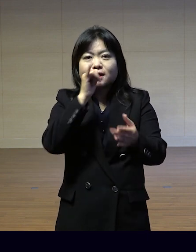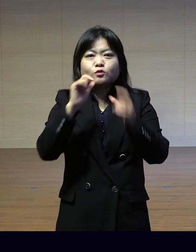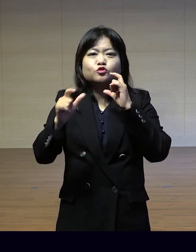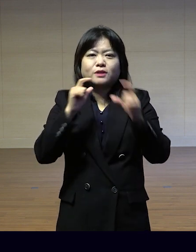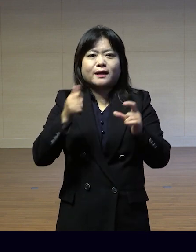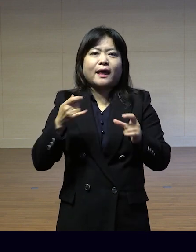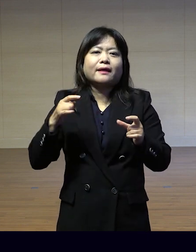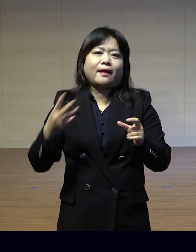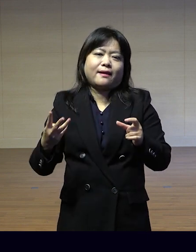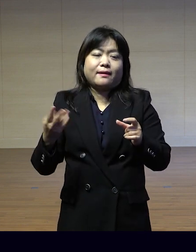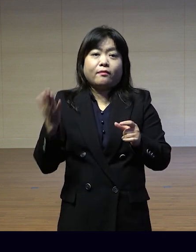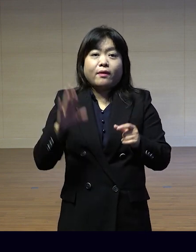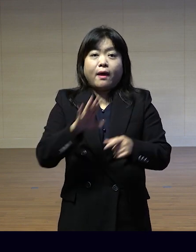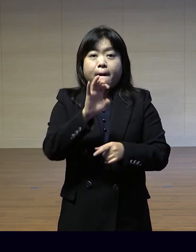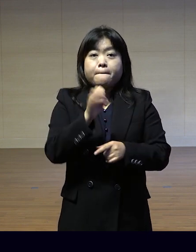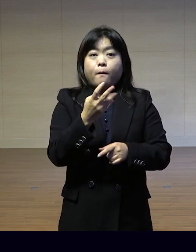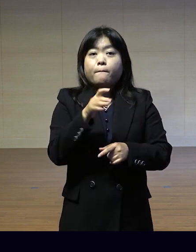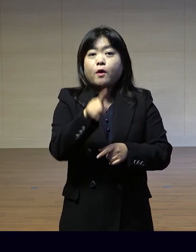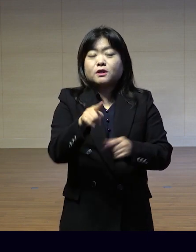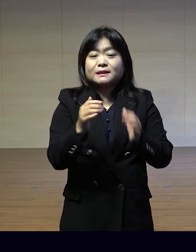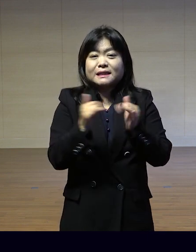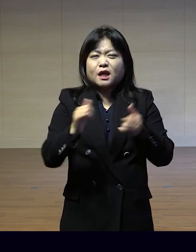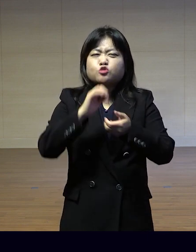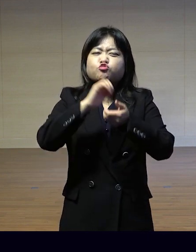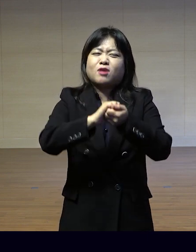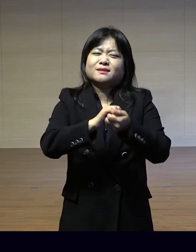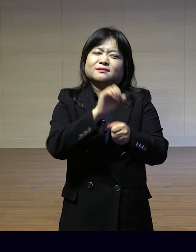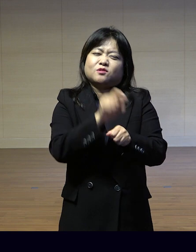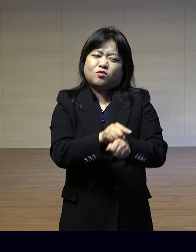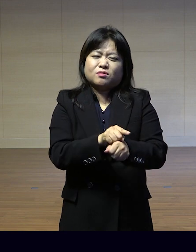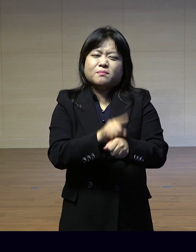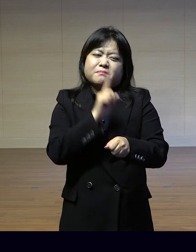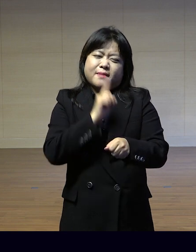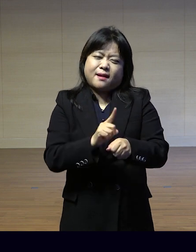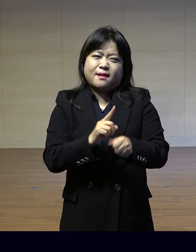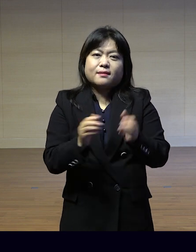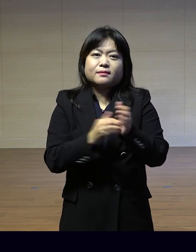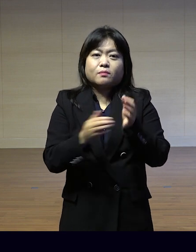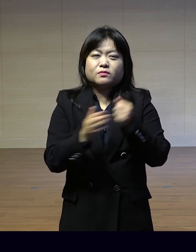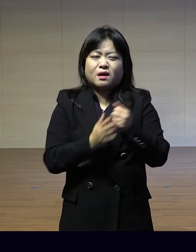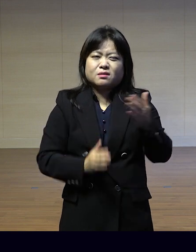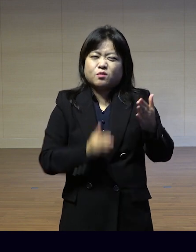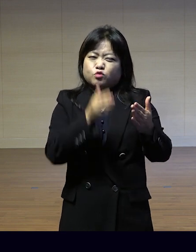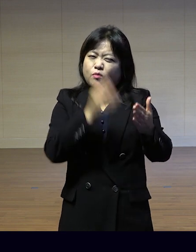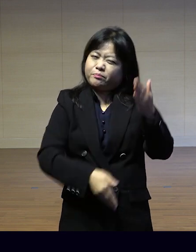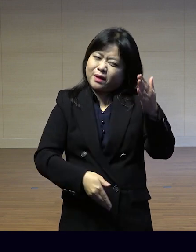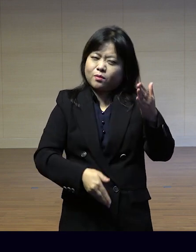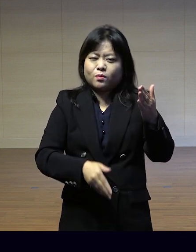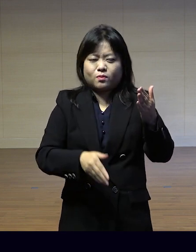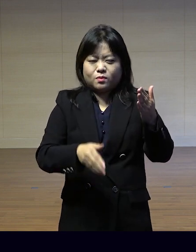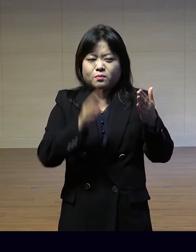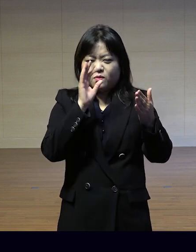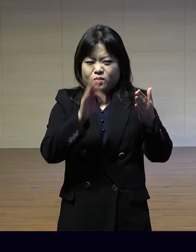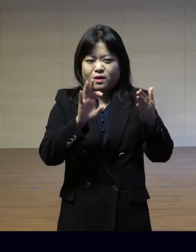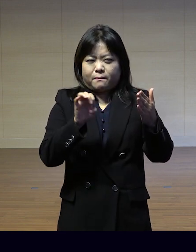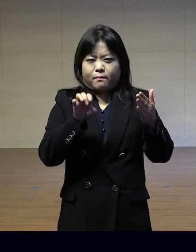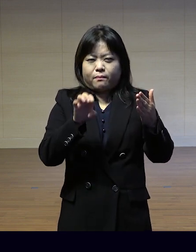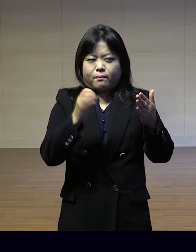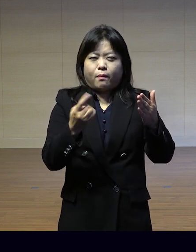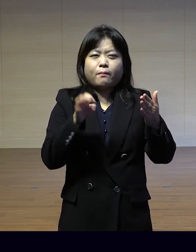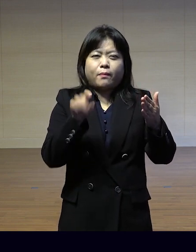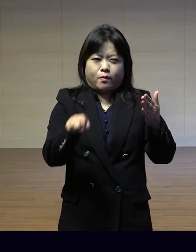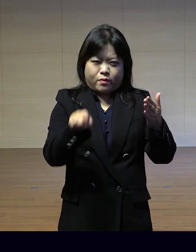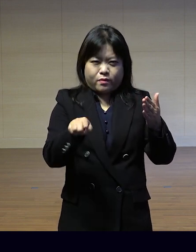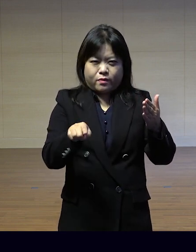합니다. 근데 포퍼는 그 인간의 유한성을 칸트와 마찬가지로 주장하기 때문에 그것은 인간에게